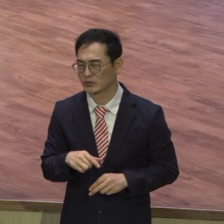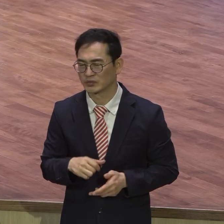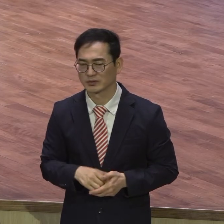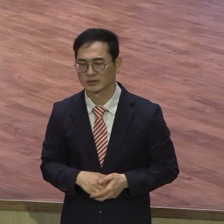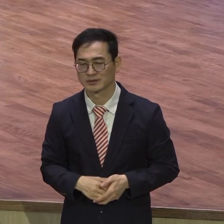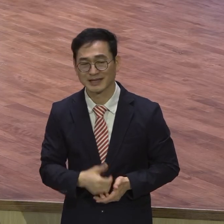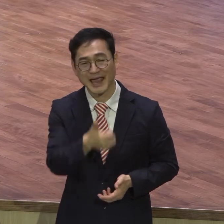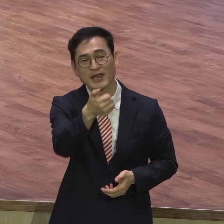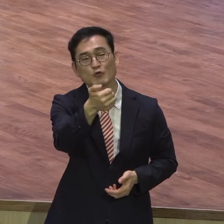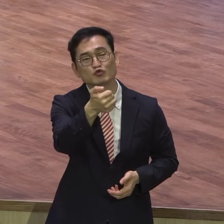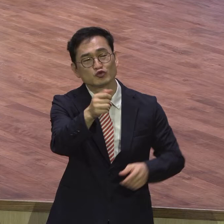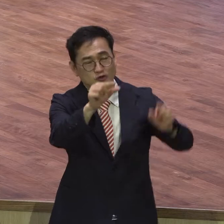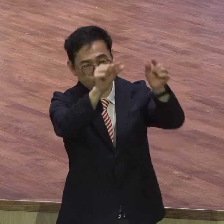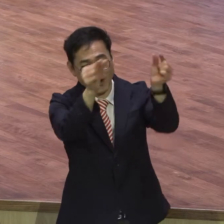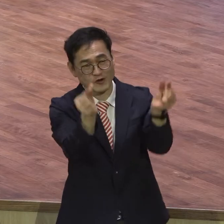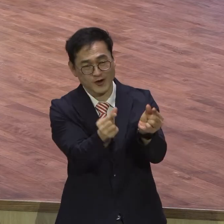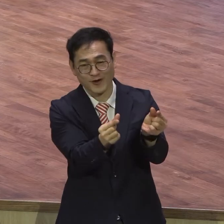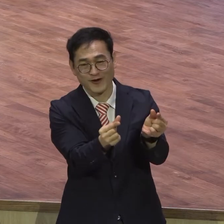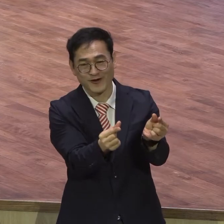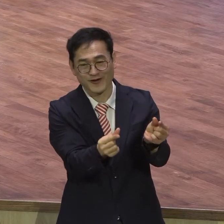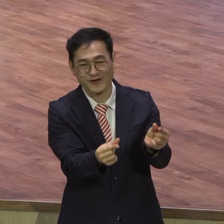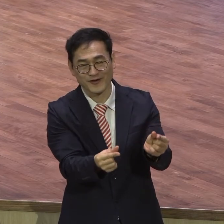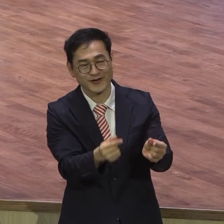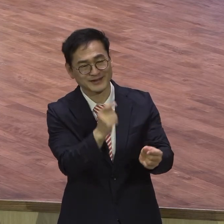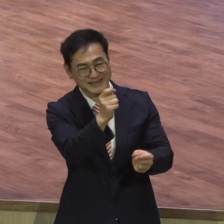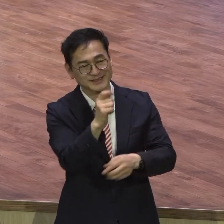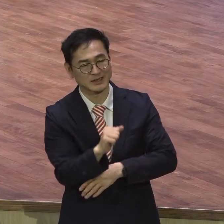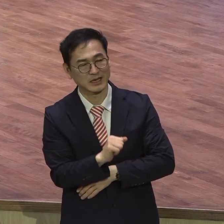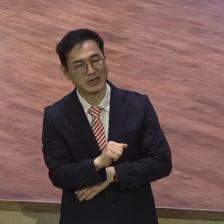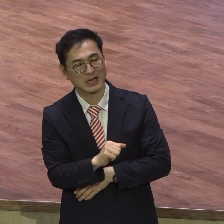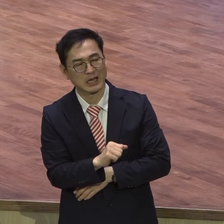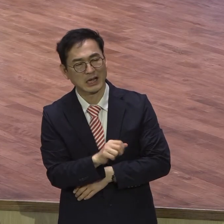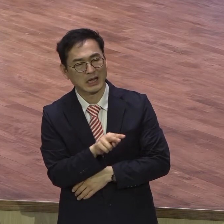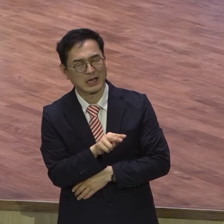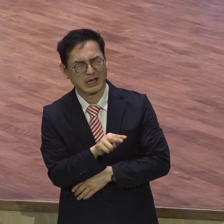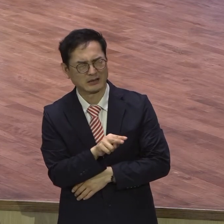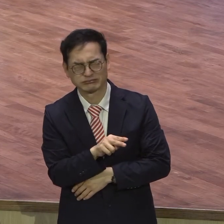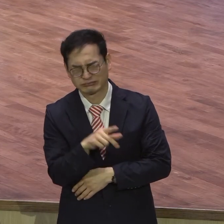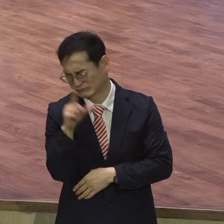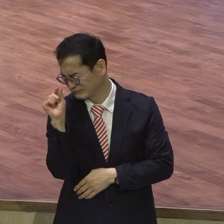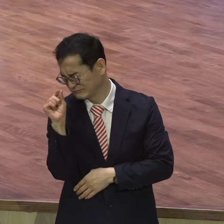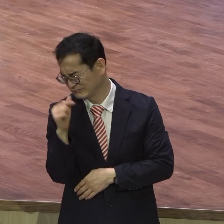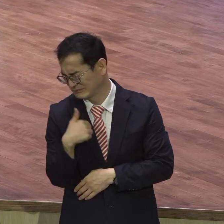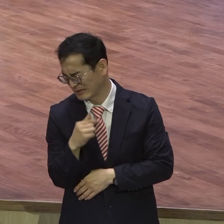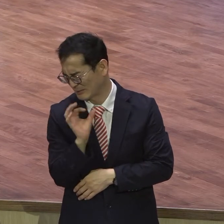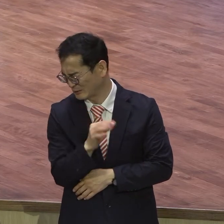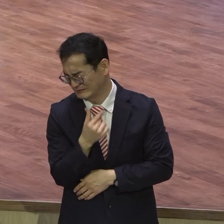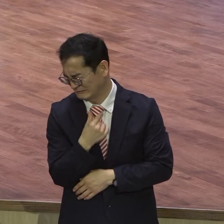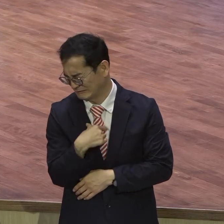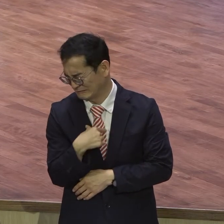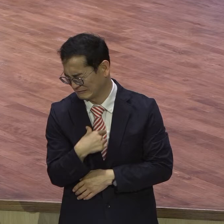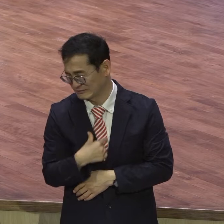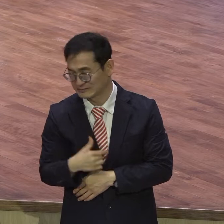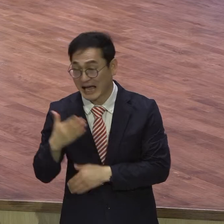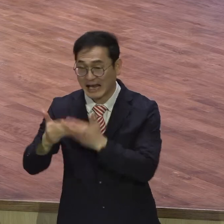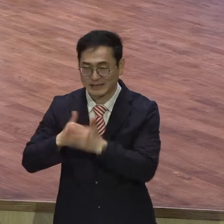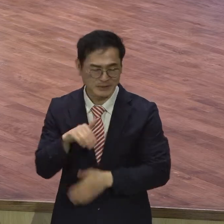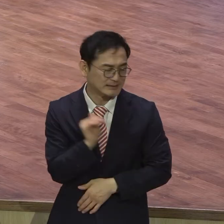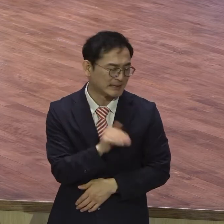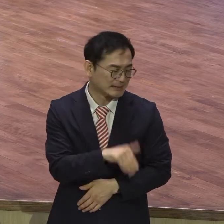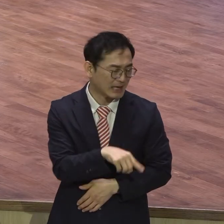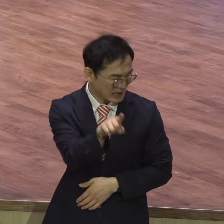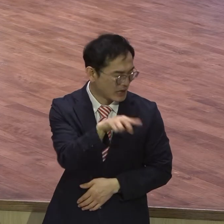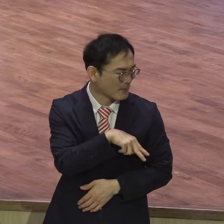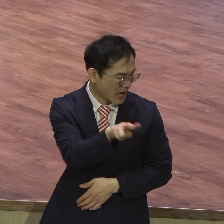보이냐 에이, 안 보입니다 눈 감고 하도 피곤해서 안 보려고 달랑 달랑 할 수